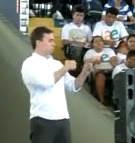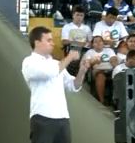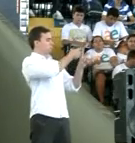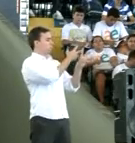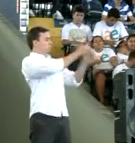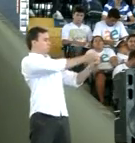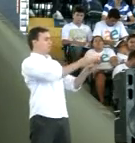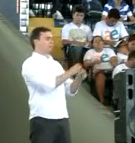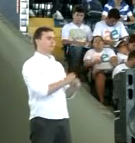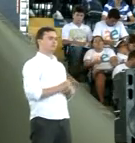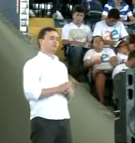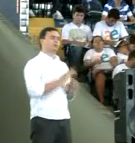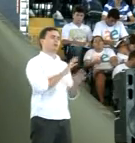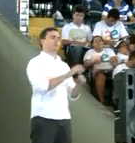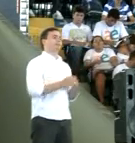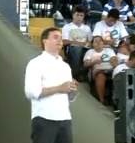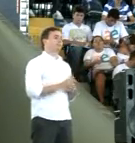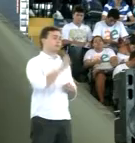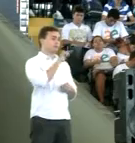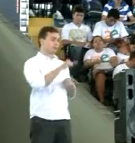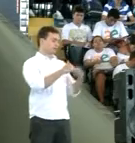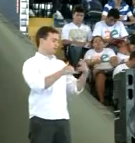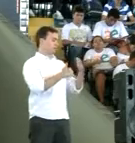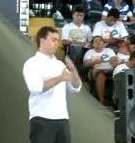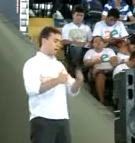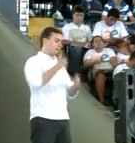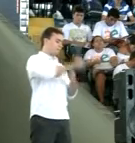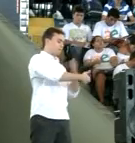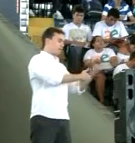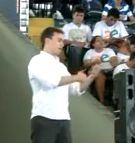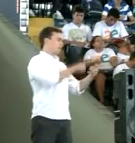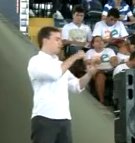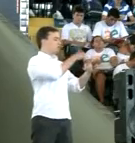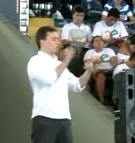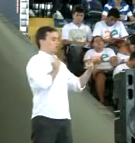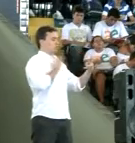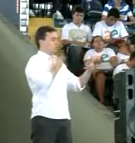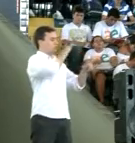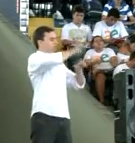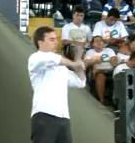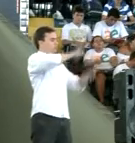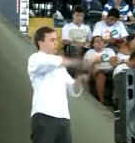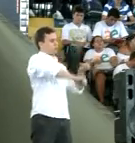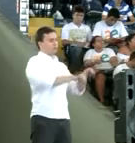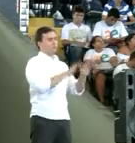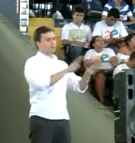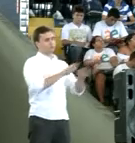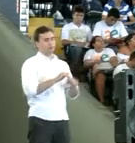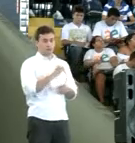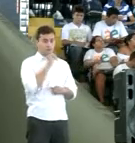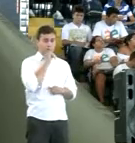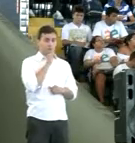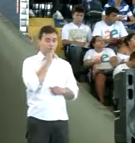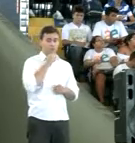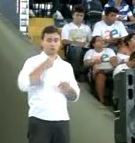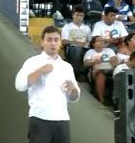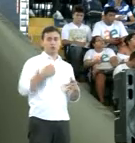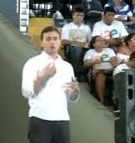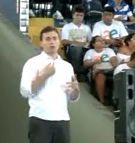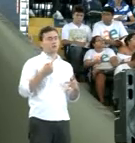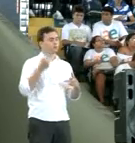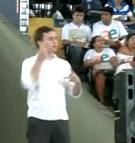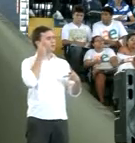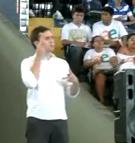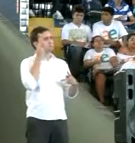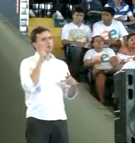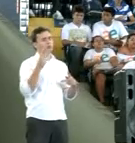cálculo a cada etapa. Veja, vamos começar colocando o valor hipotético, o